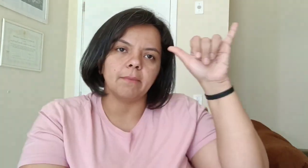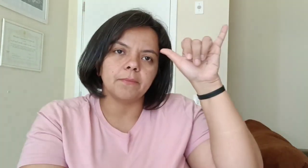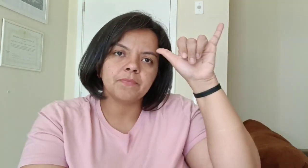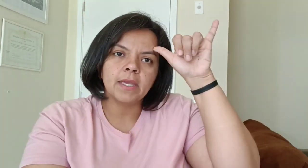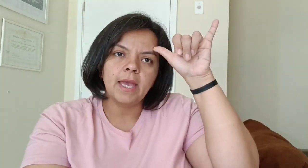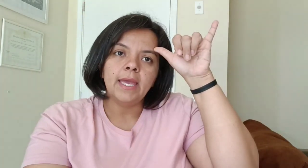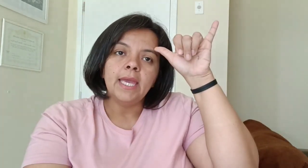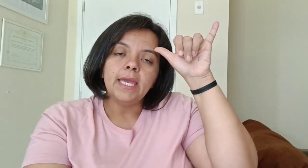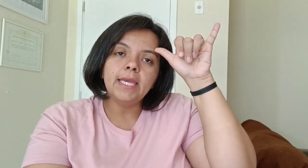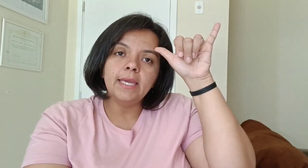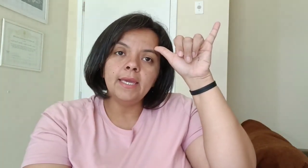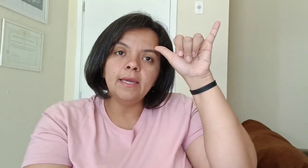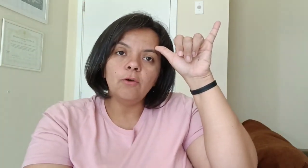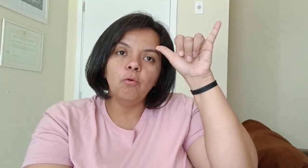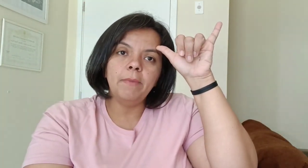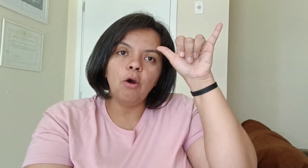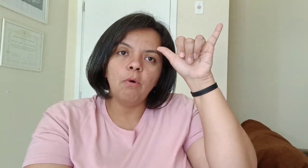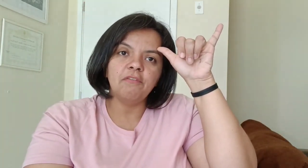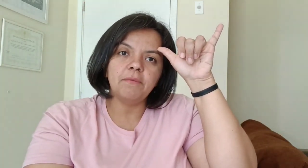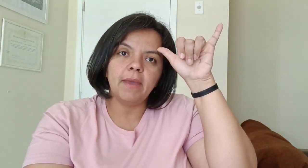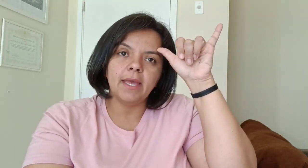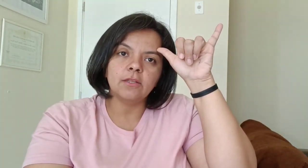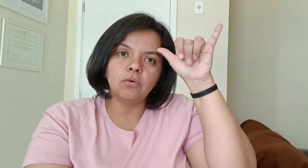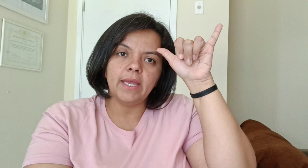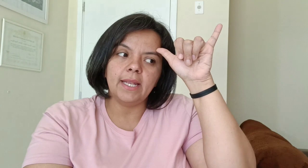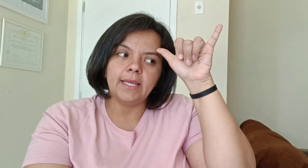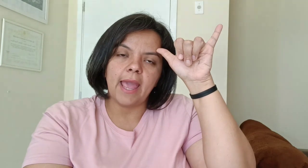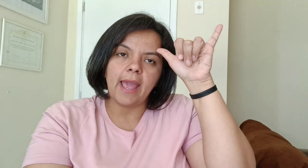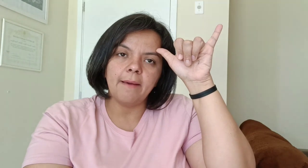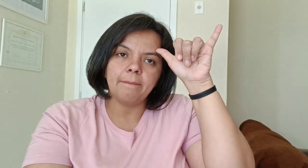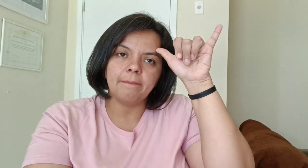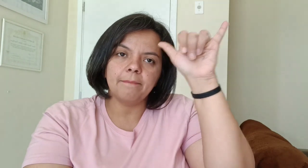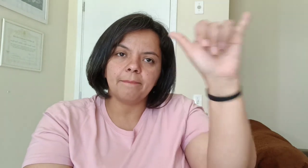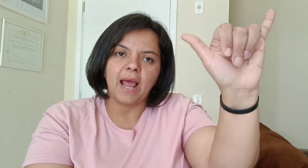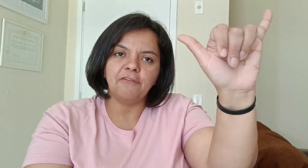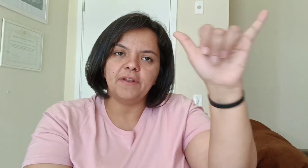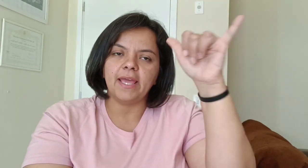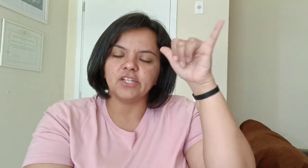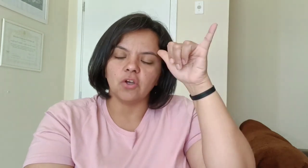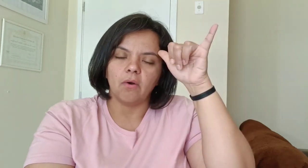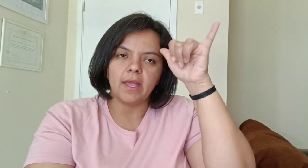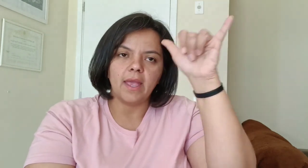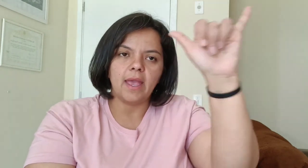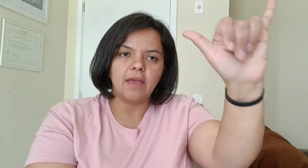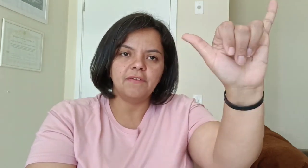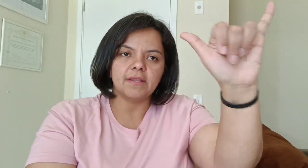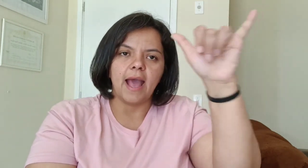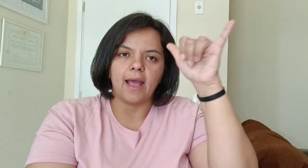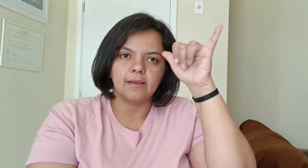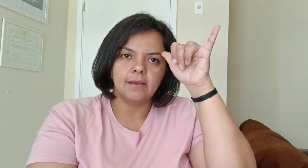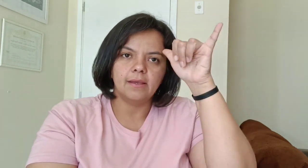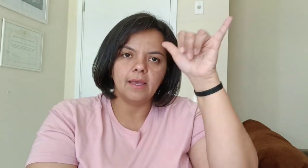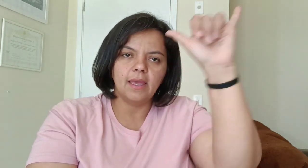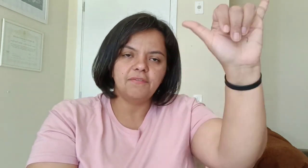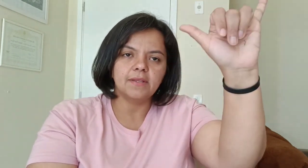problema. E o meu movimento, ele é pra frente, ó, evitar,